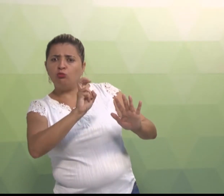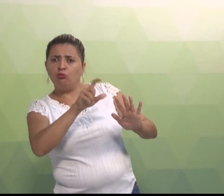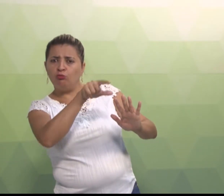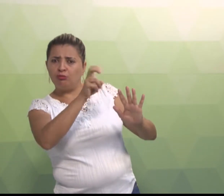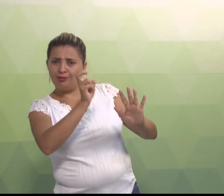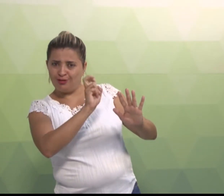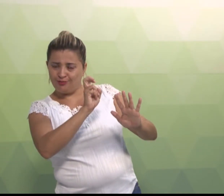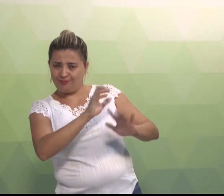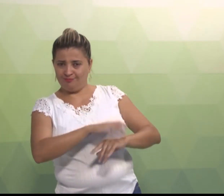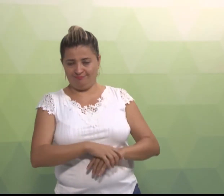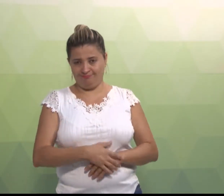quinto lugar.